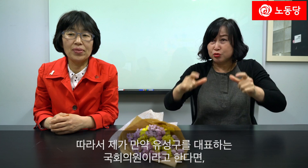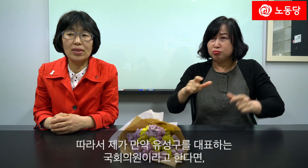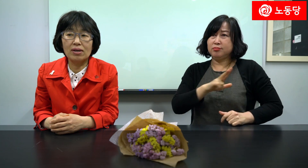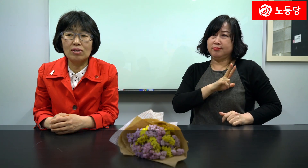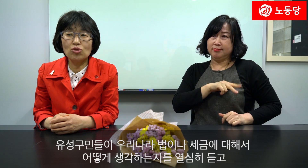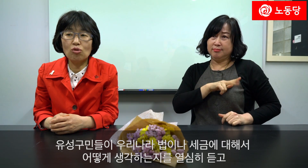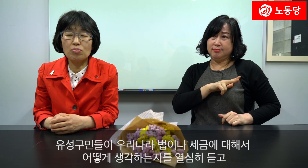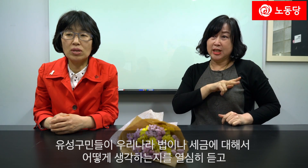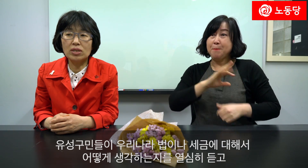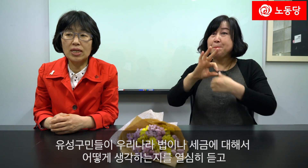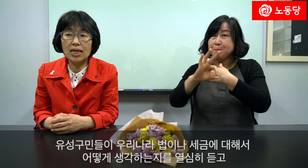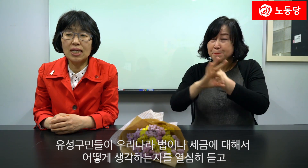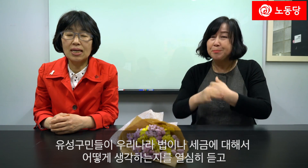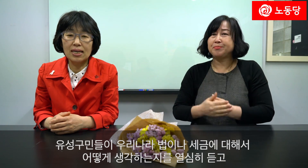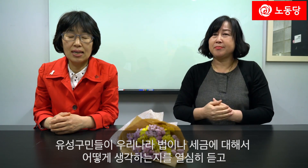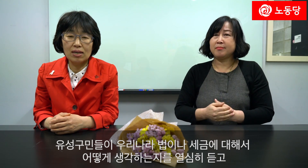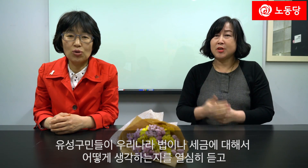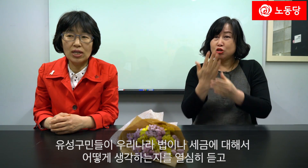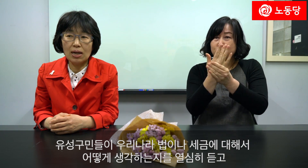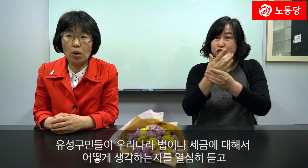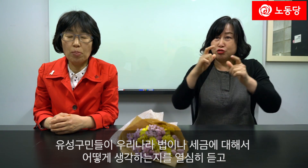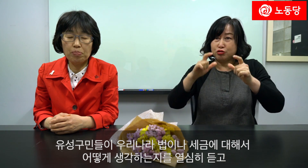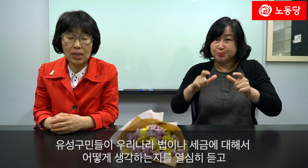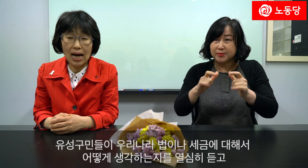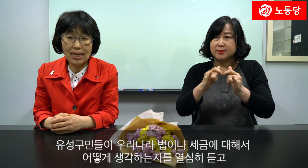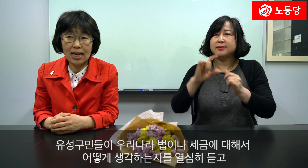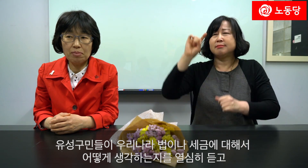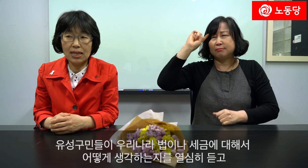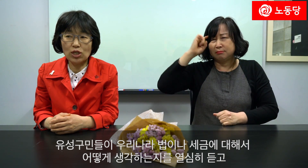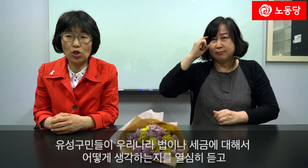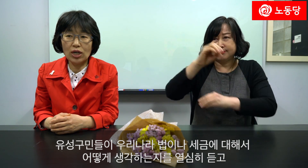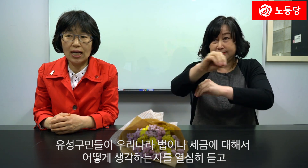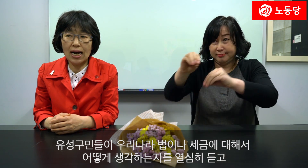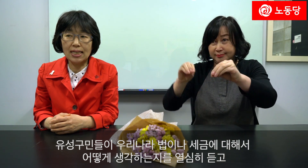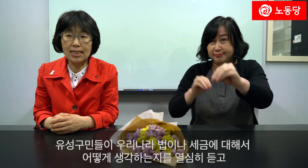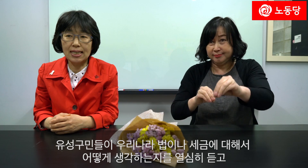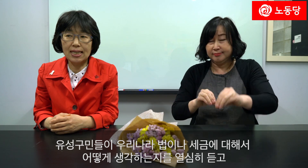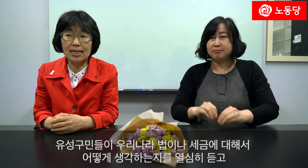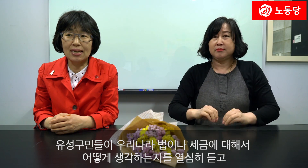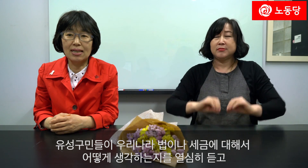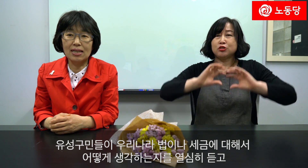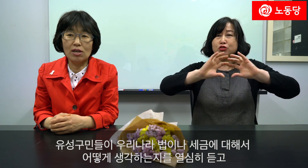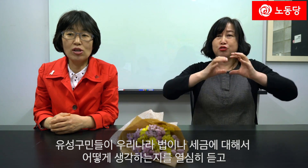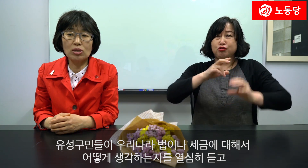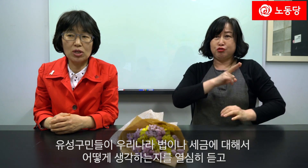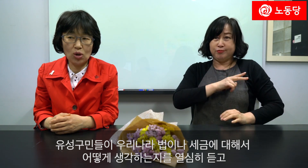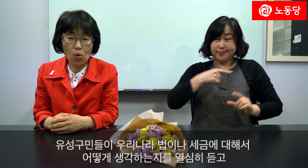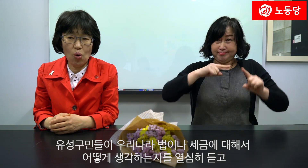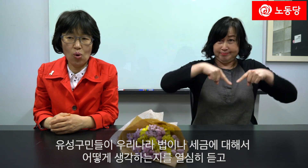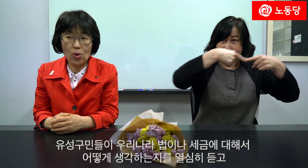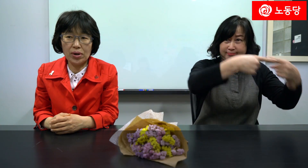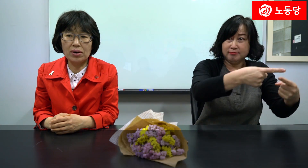한다면 유성 구민들이 우리나라 법이나 세금에 대해서 어떻게 생각하는지를